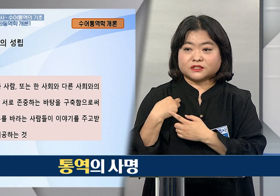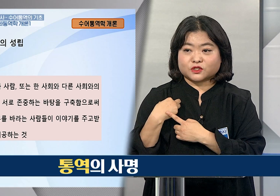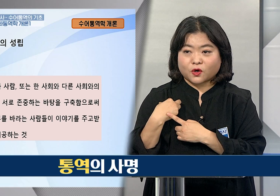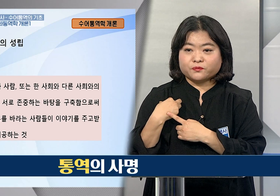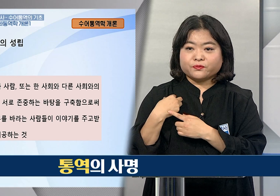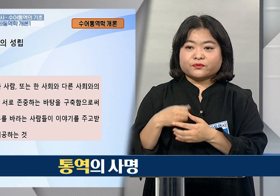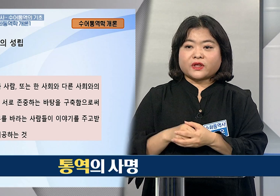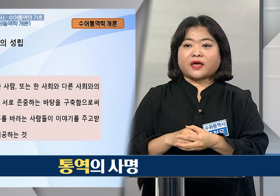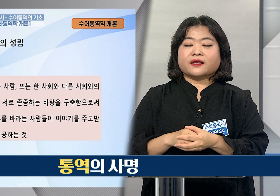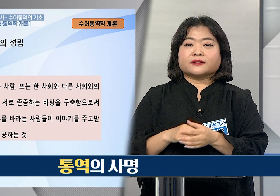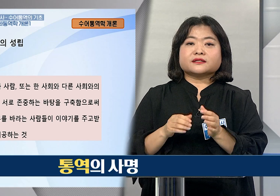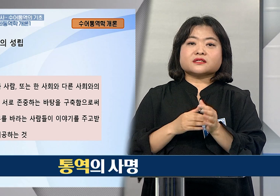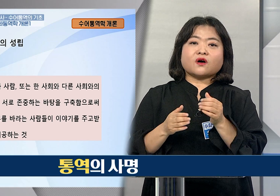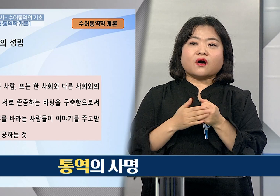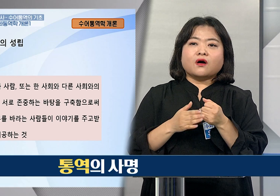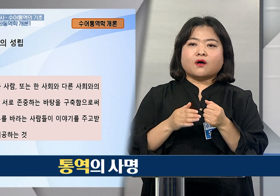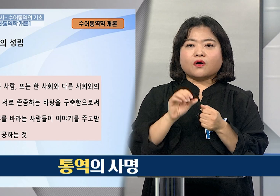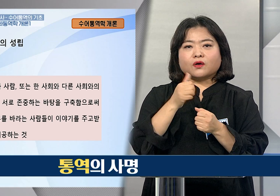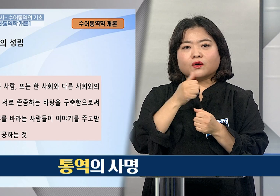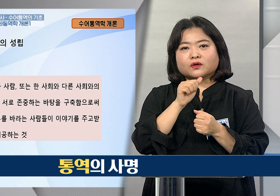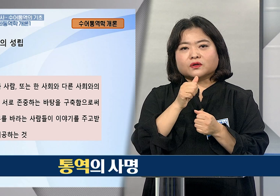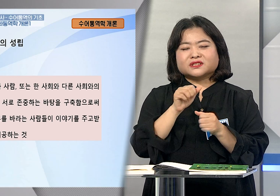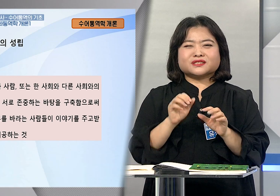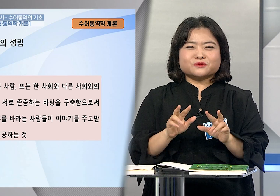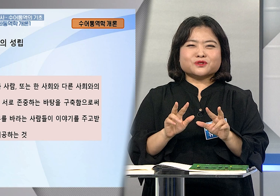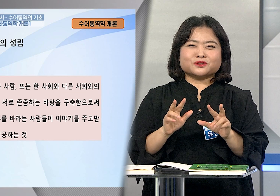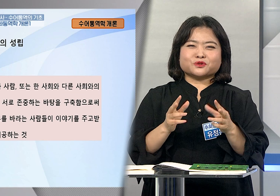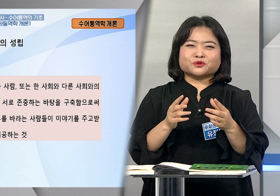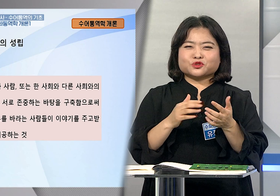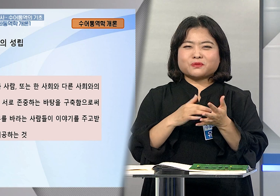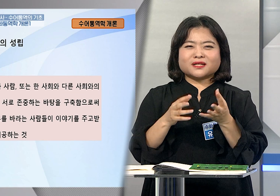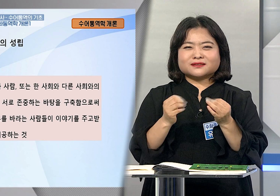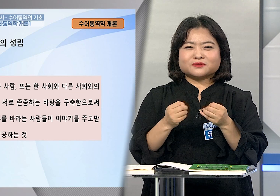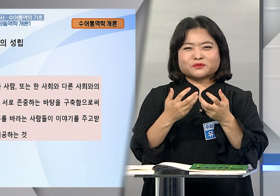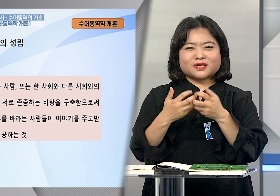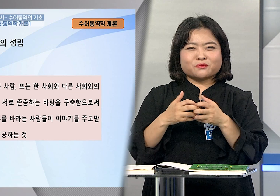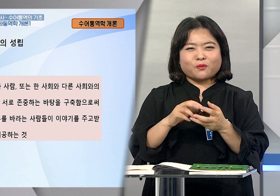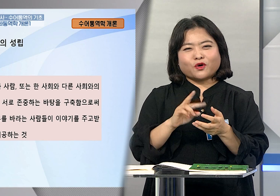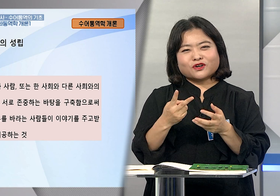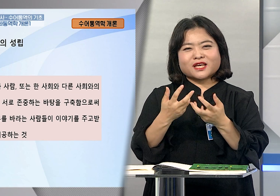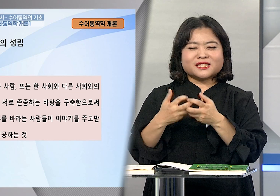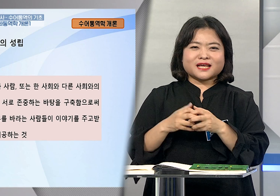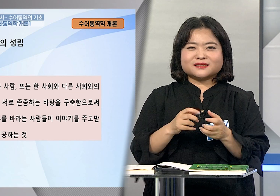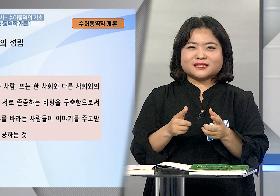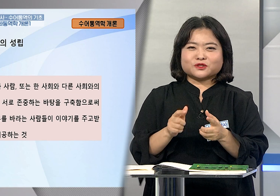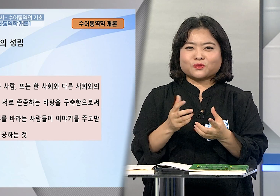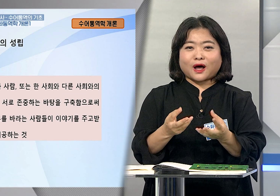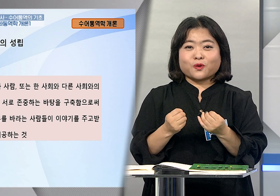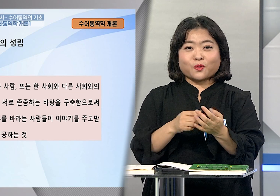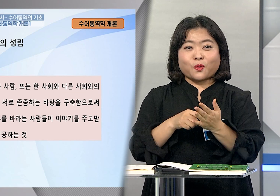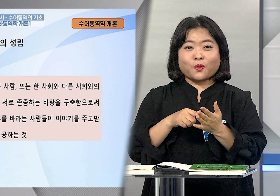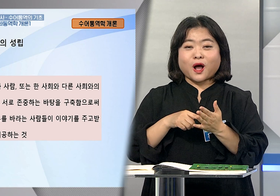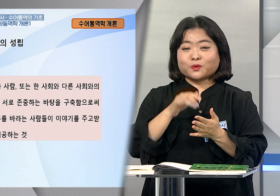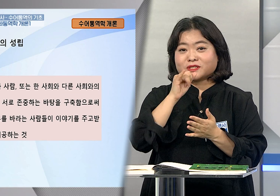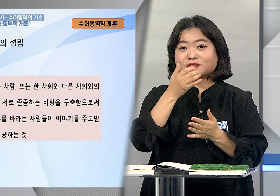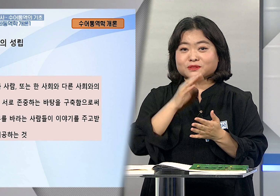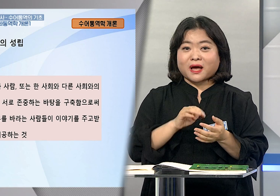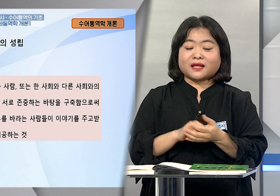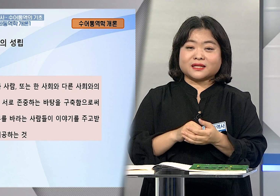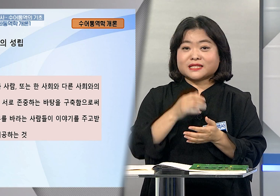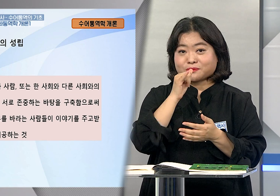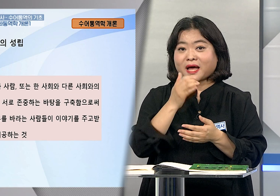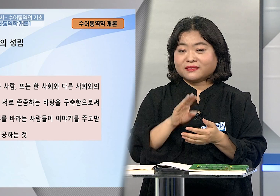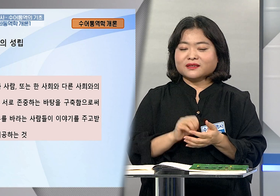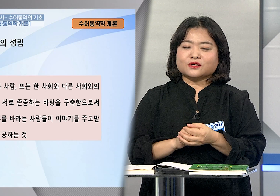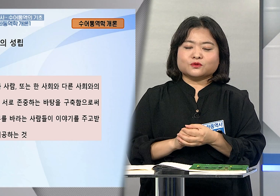되는 것이죠. 네. 그래서 지금은 또 수많은 뭐 번역의 기계들이 또 나오고 하고